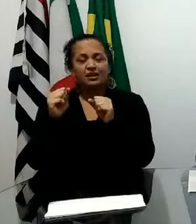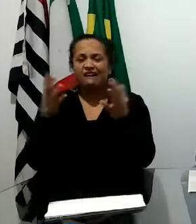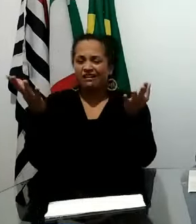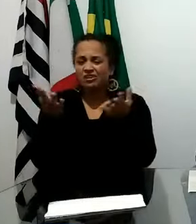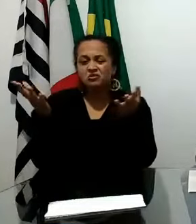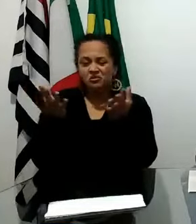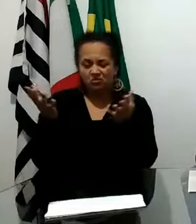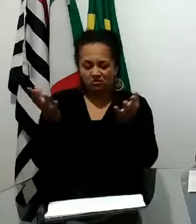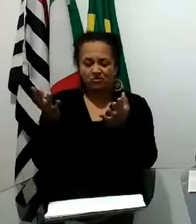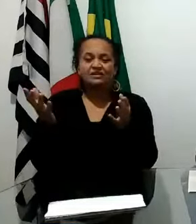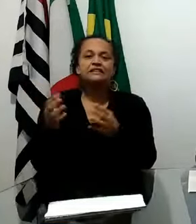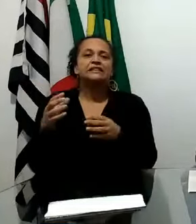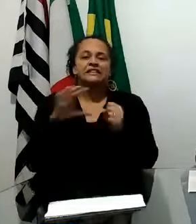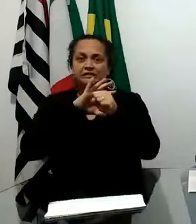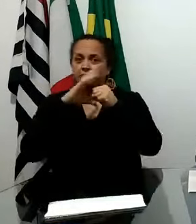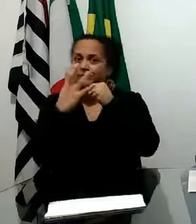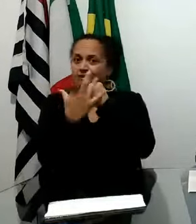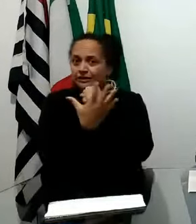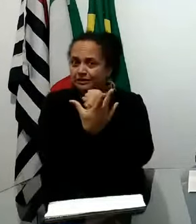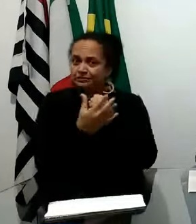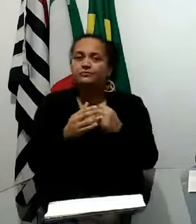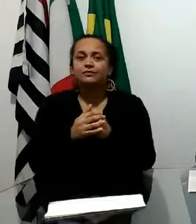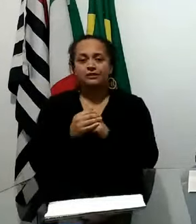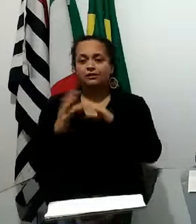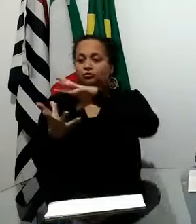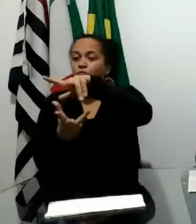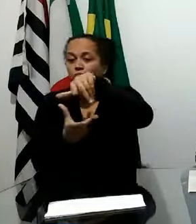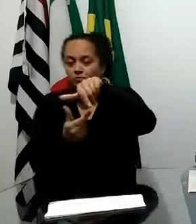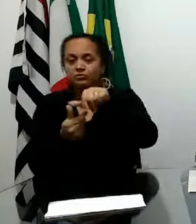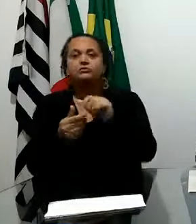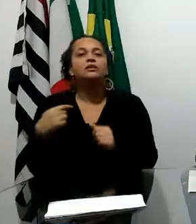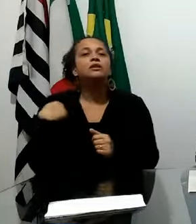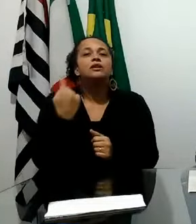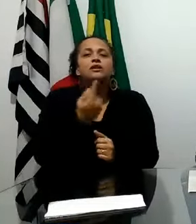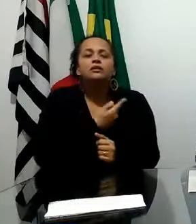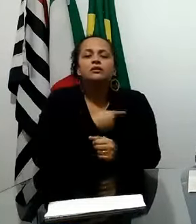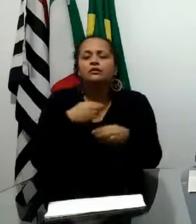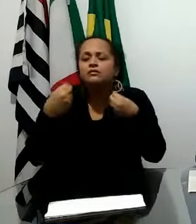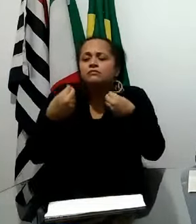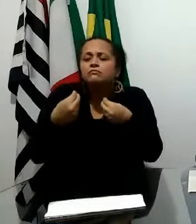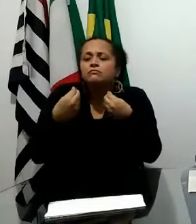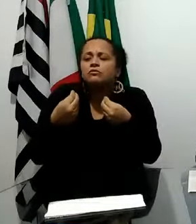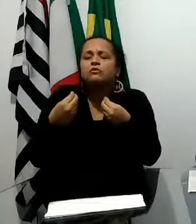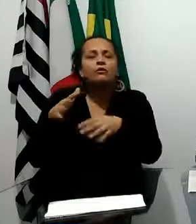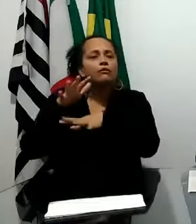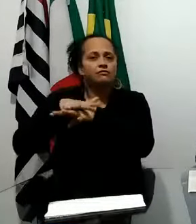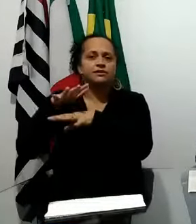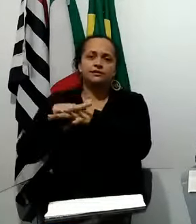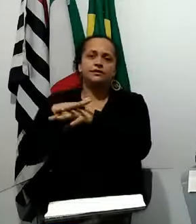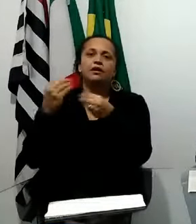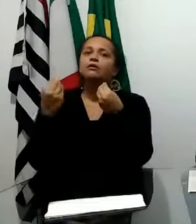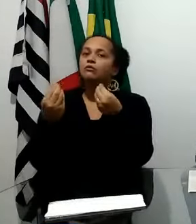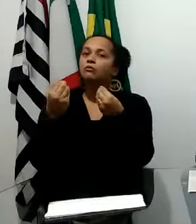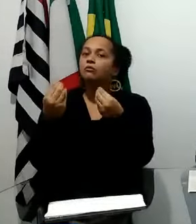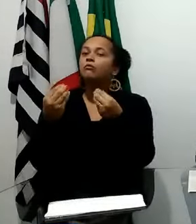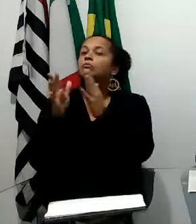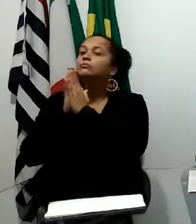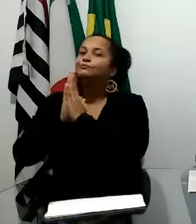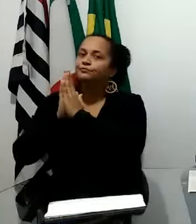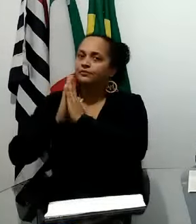adversidade mundial, né? Tomar nossos lugares, né? O nosso lugar, ele cumprir o nosso papel como igreja, e eu